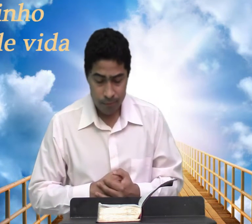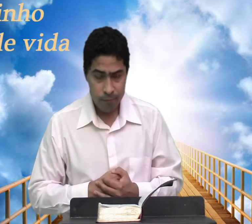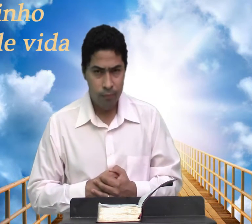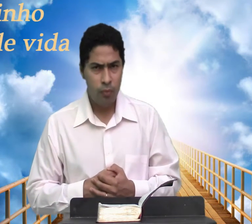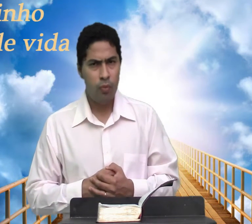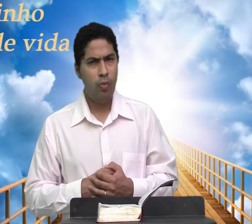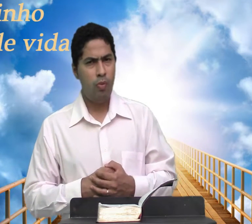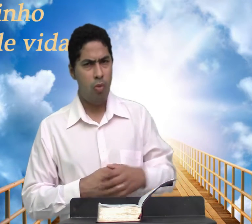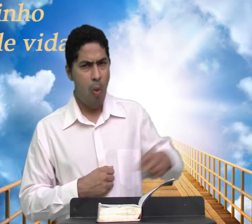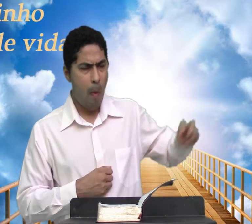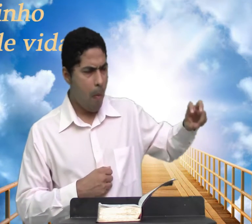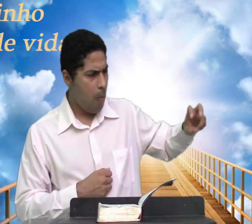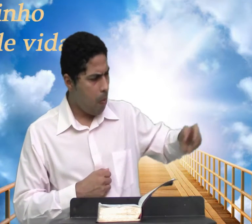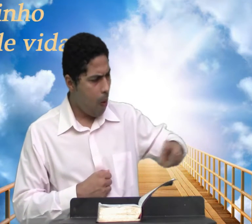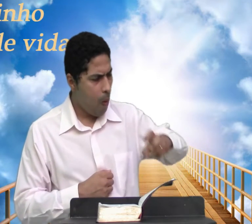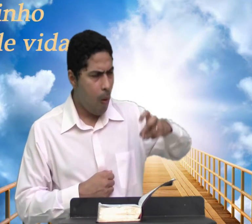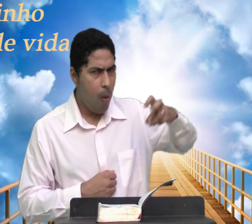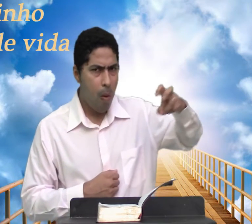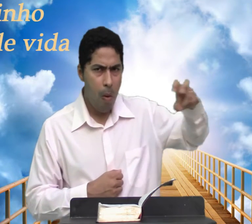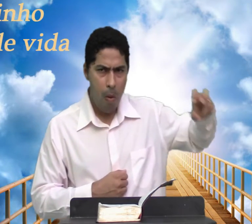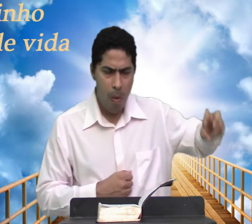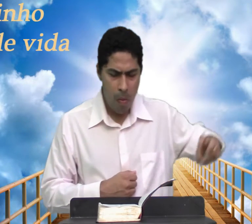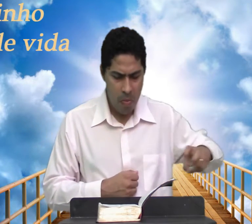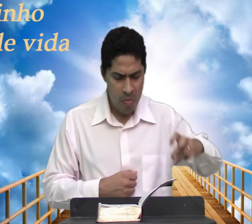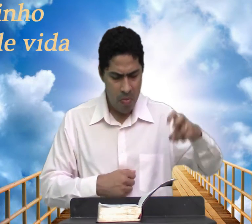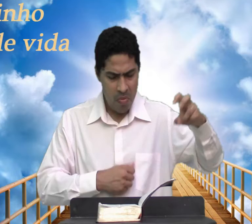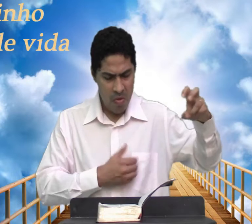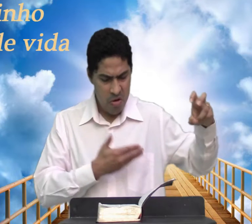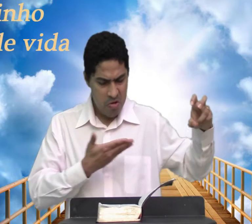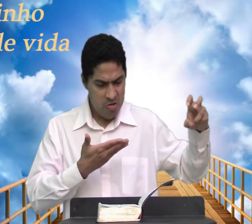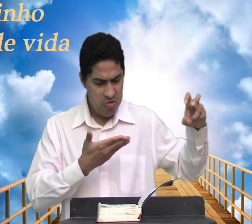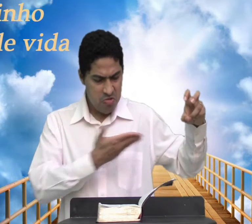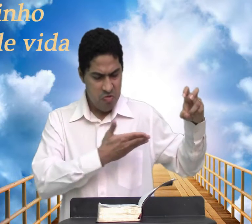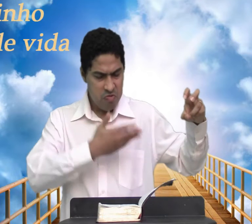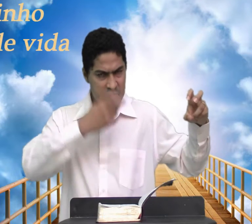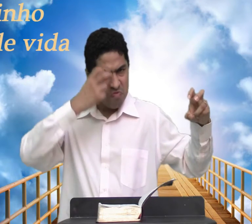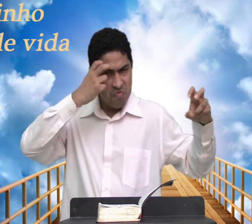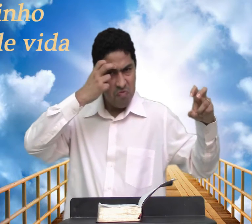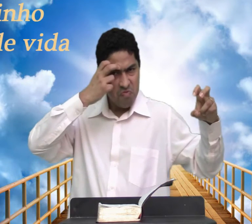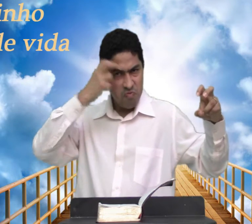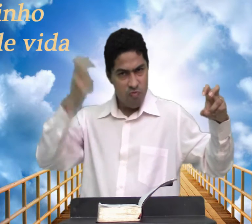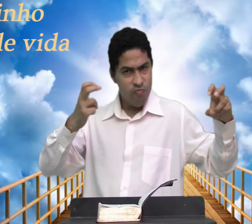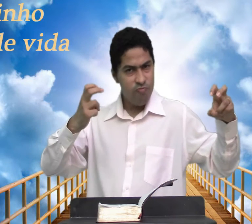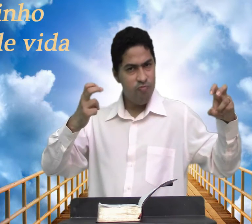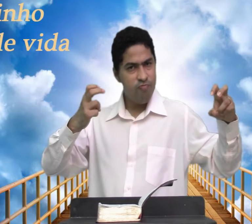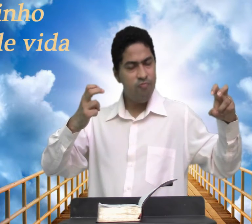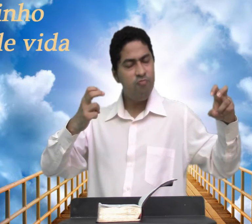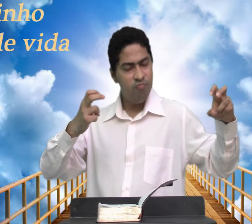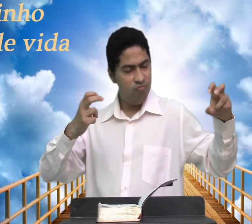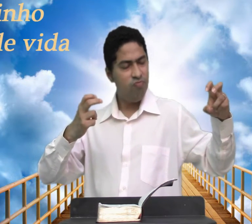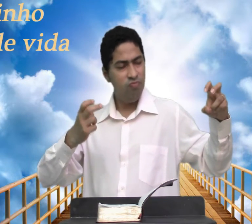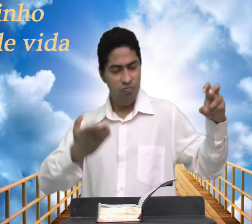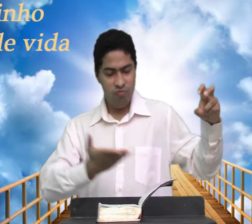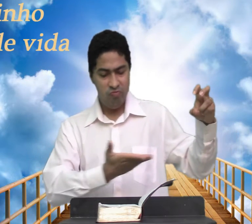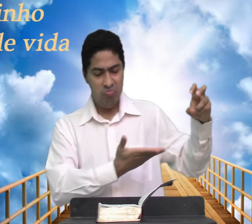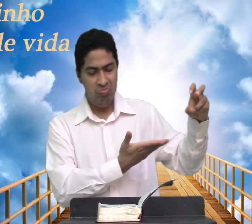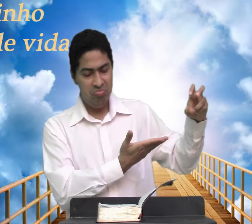É dito que uma serpente mais sagaz, astuta do que qualquer